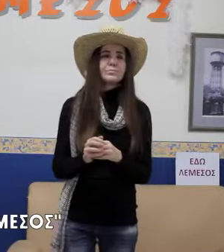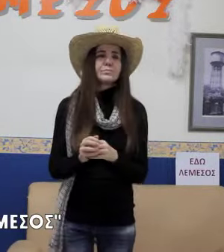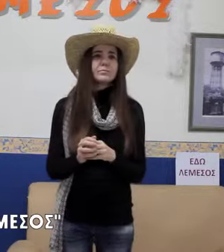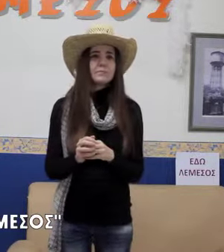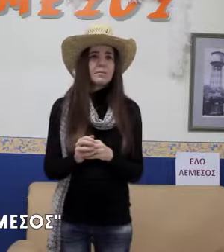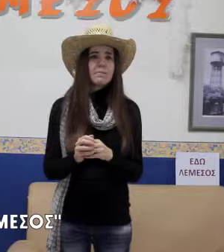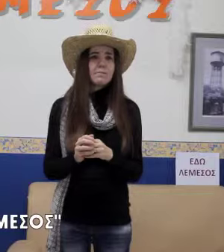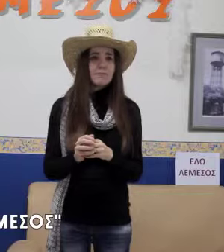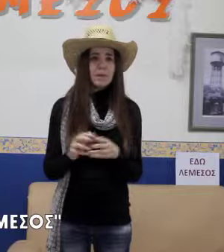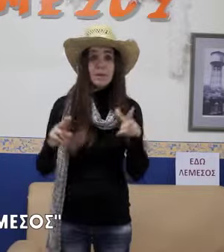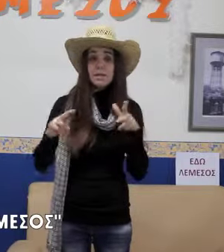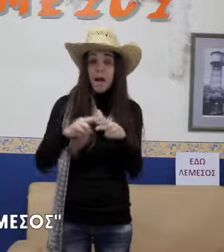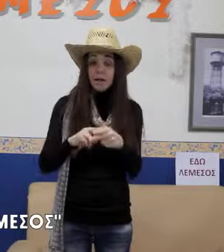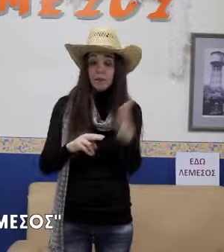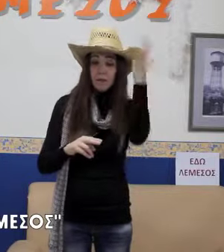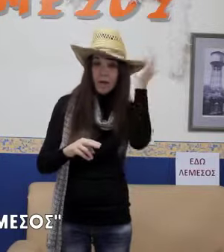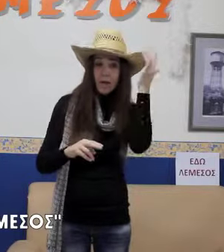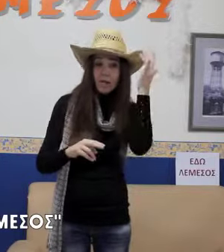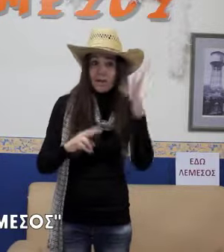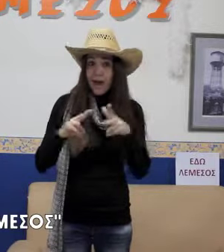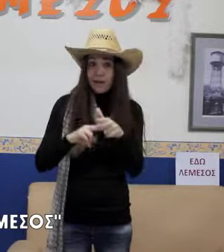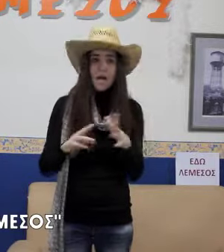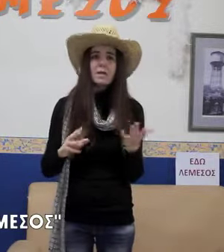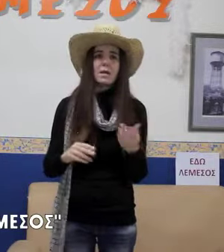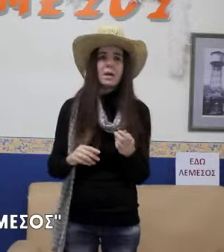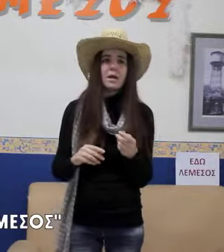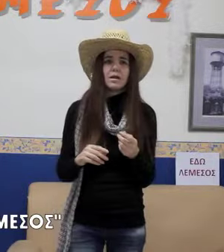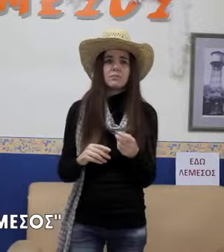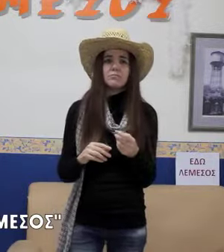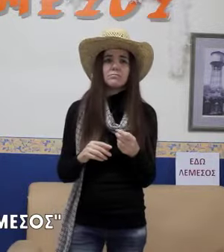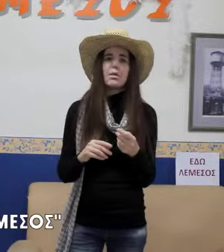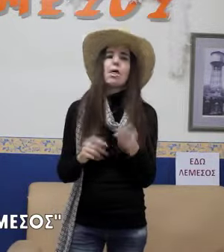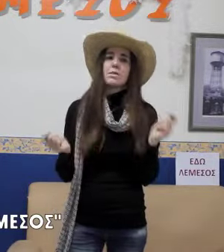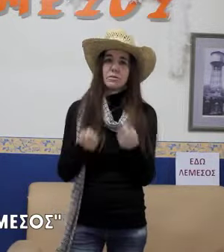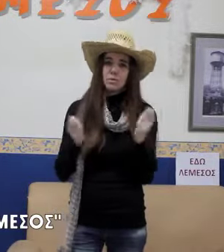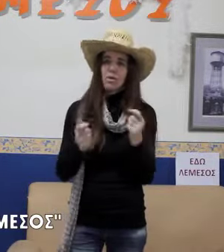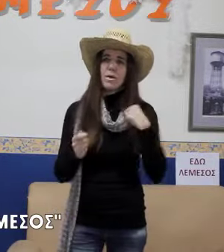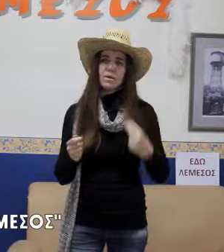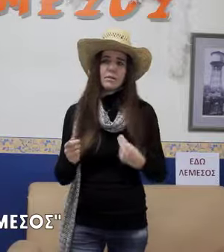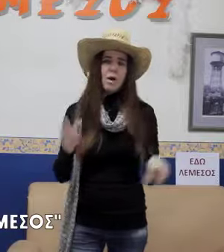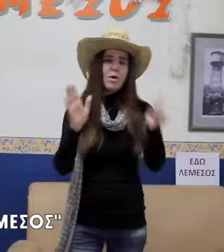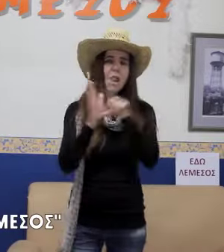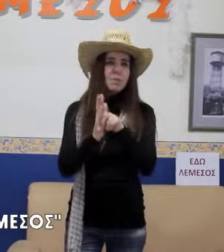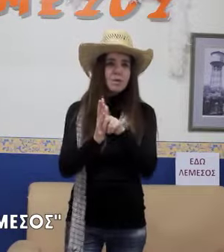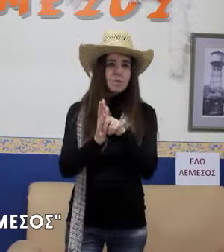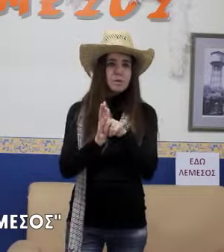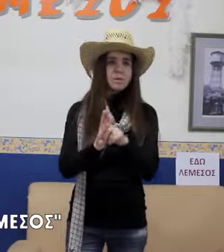Τα εγγένεια της έκθεσης θα τελέσει ο Δήμαρχος Λεμεσού, κύριος